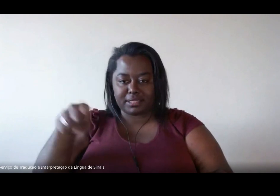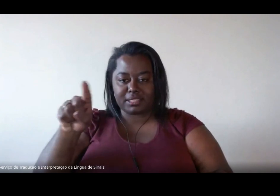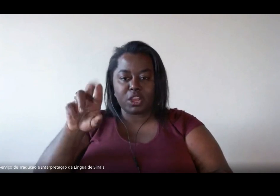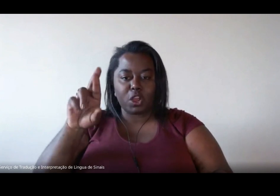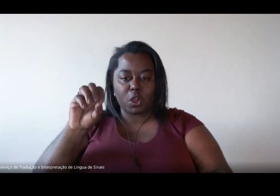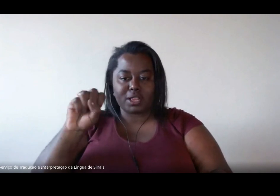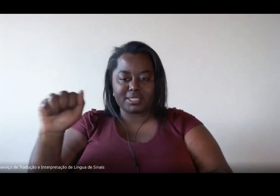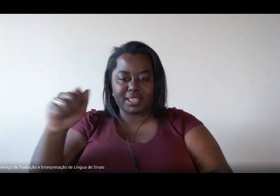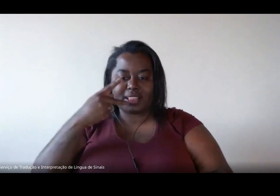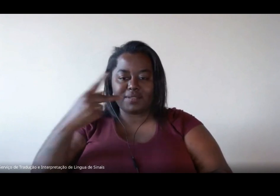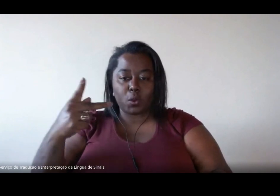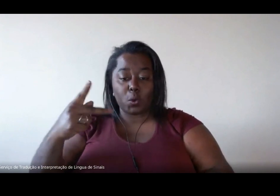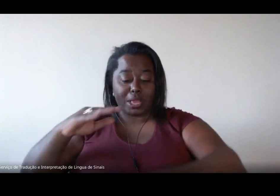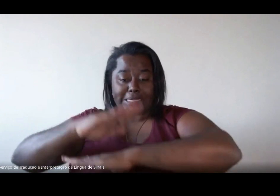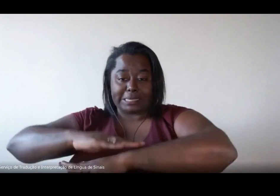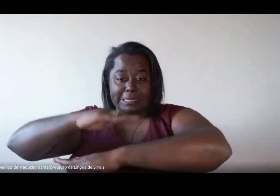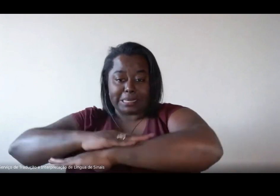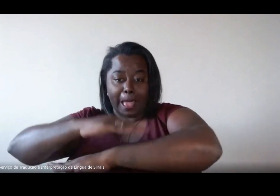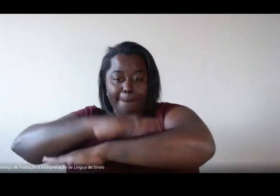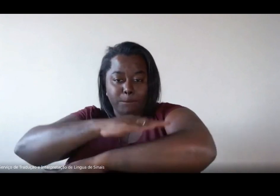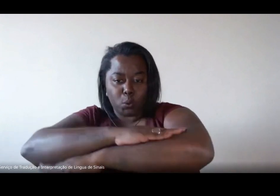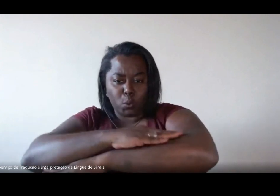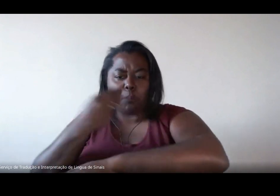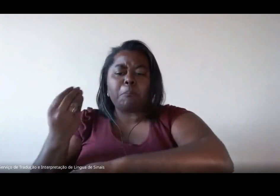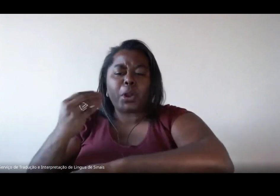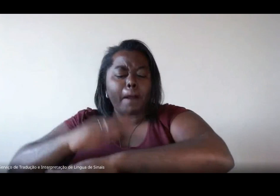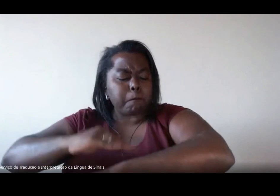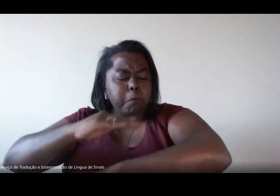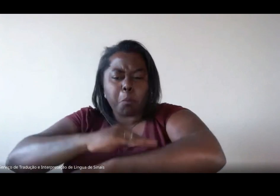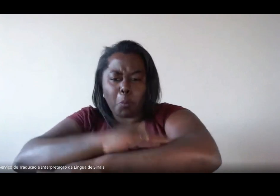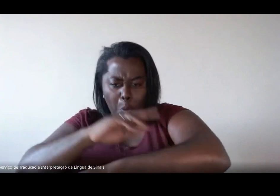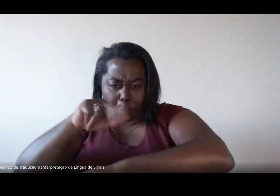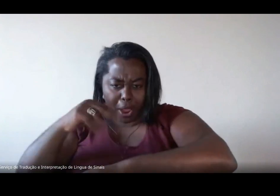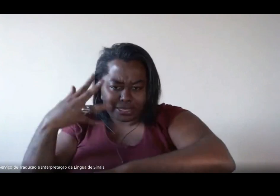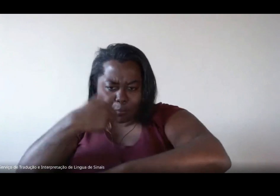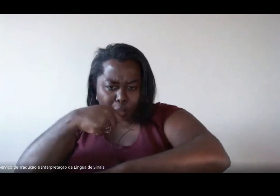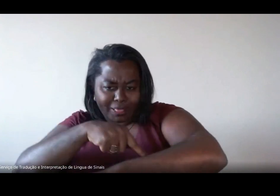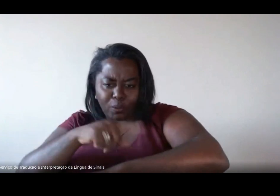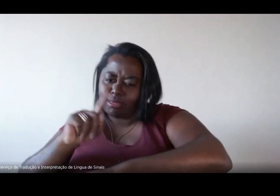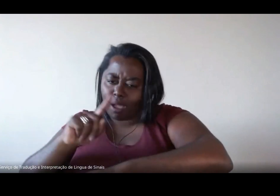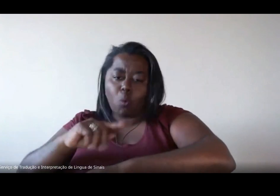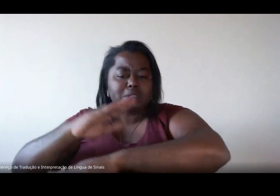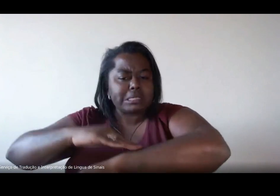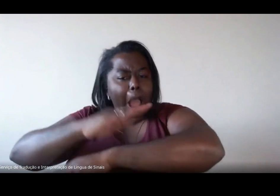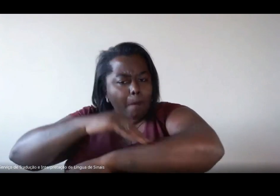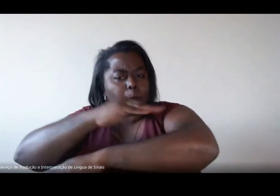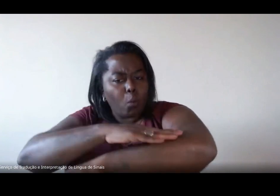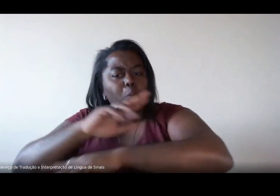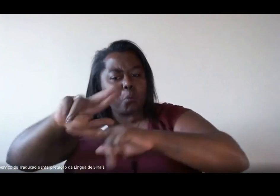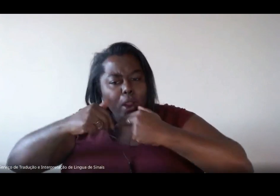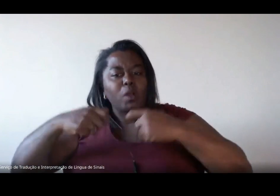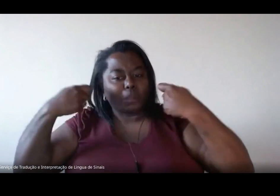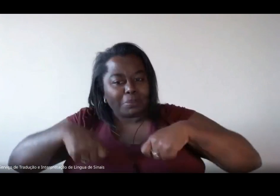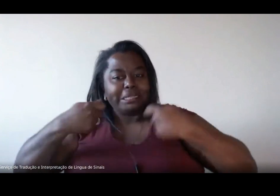maravilhoso. O sapo não pula por boniteza, pula por piercisão. No nosso caso aqui, a gente está pulando por piercisão